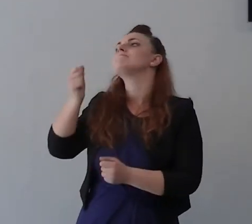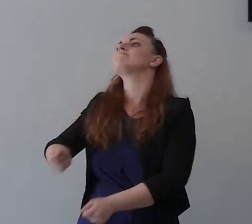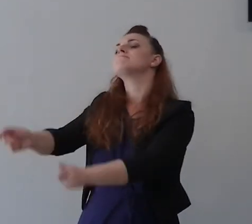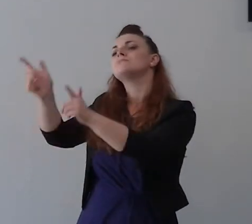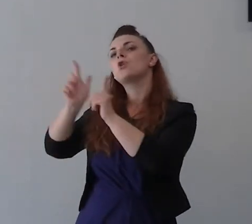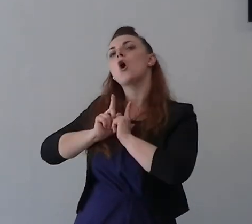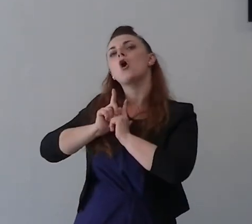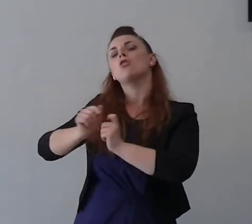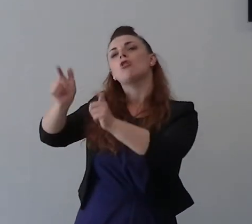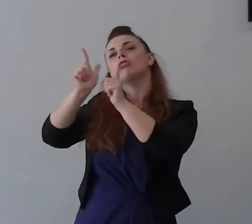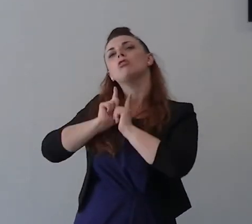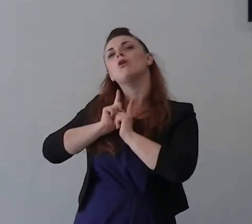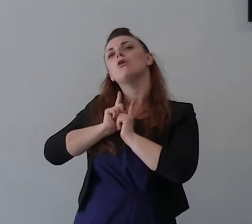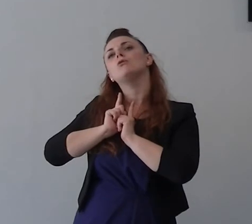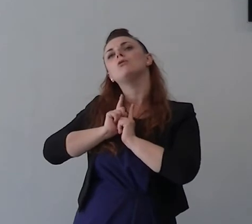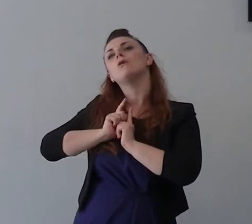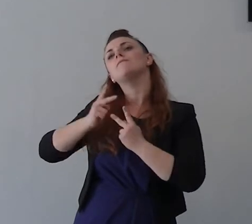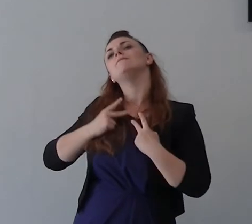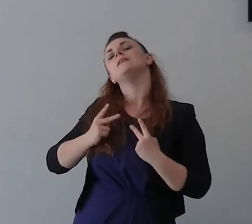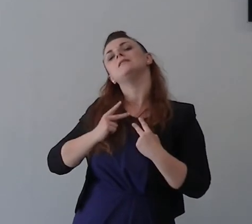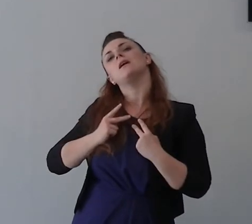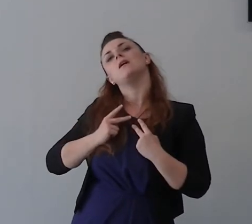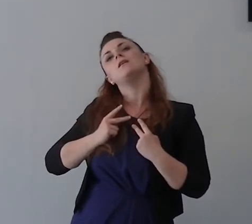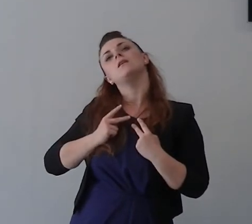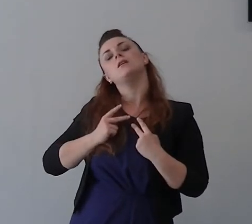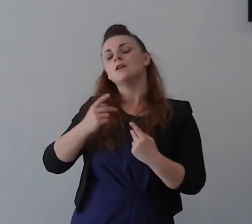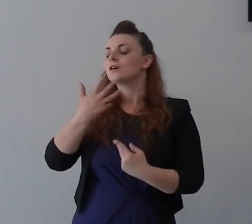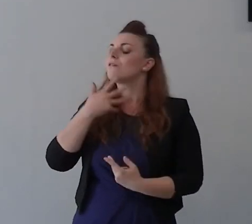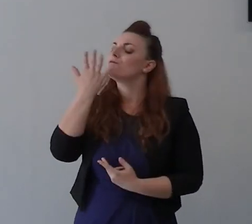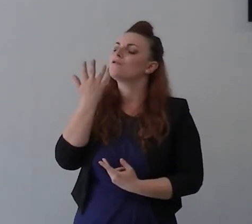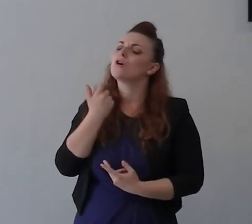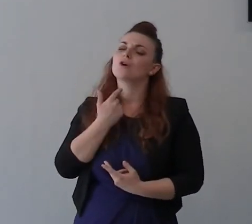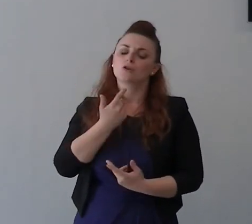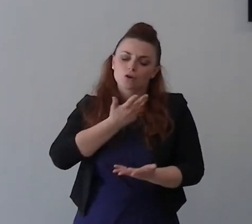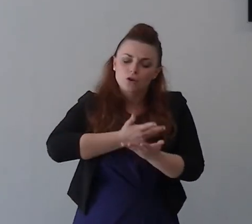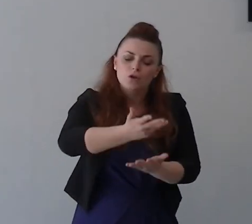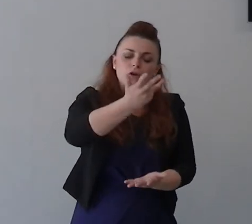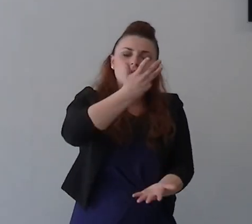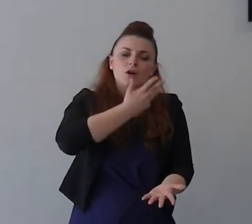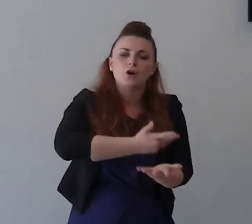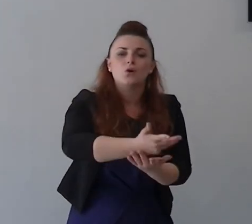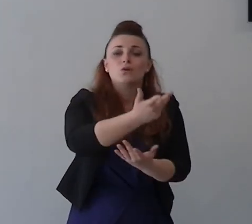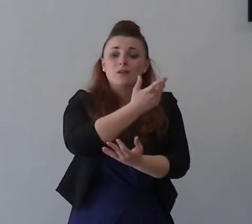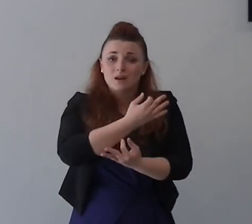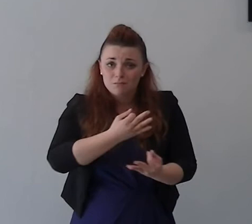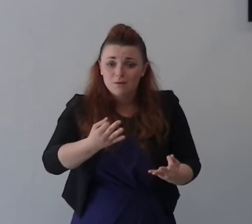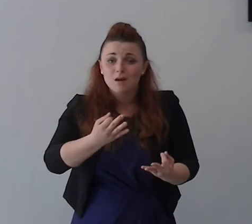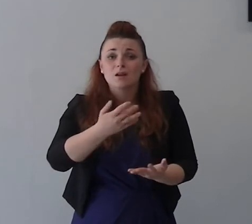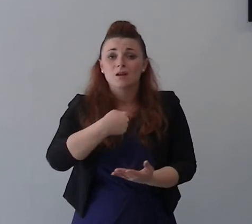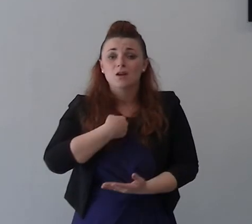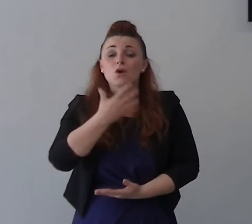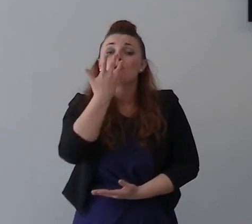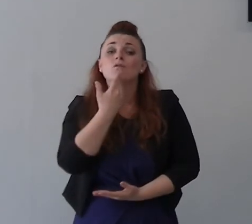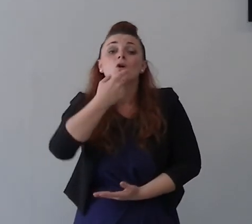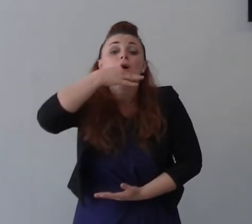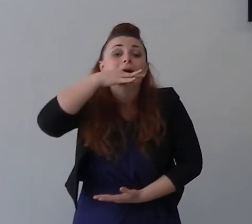voglio essere capace di testimoniare il tuo dono e voglio essere capace di accettare il